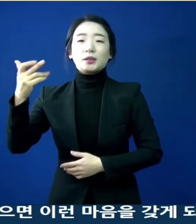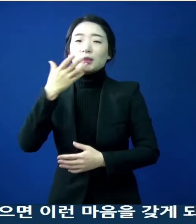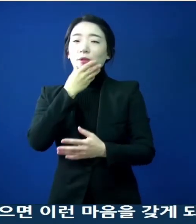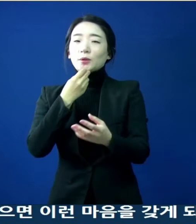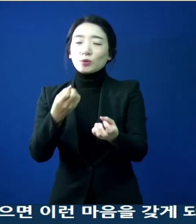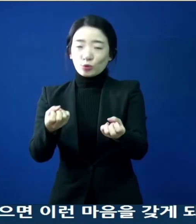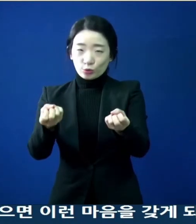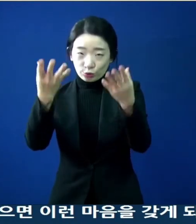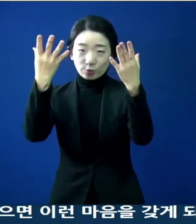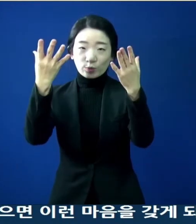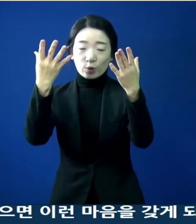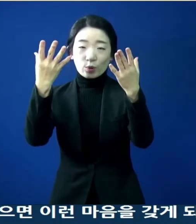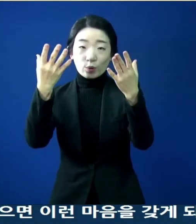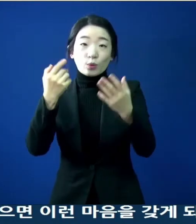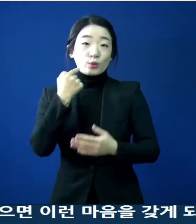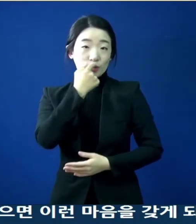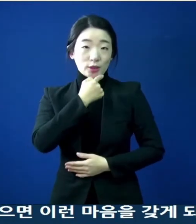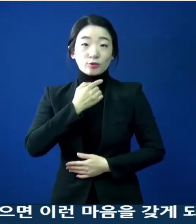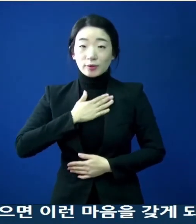축복인 줄로 압니다.